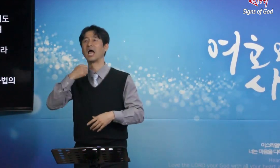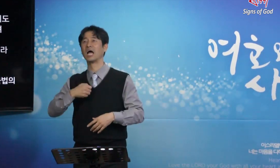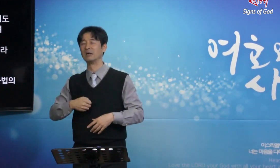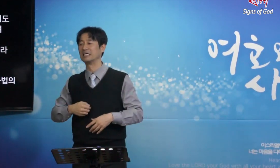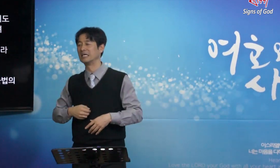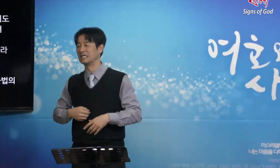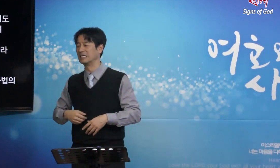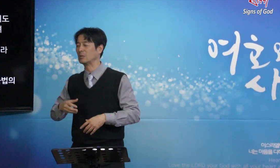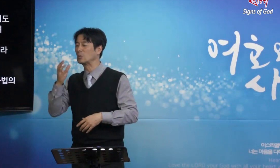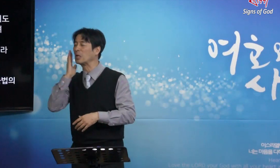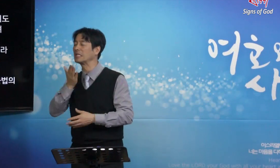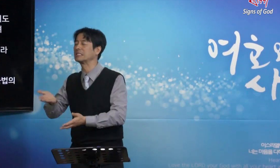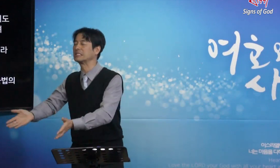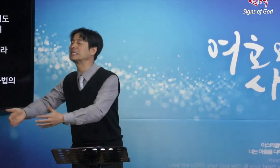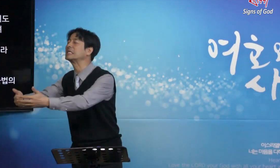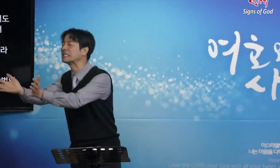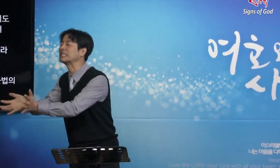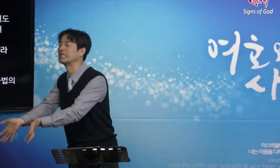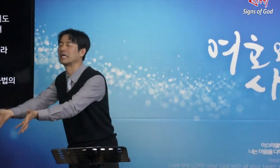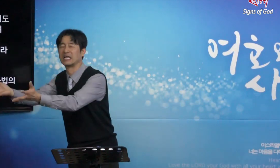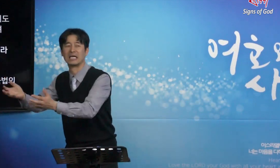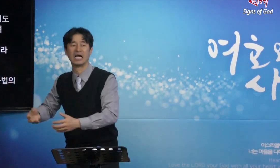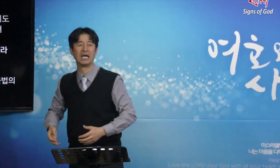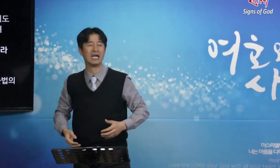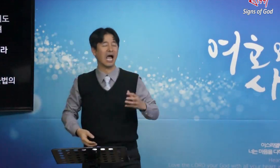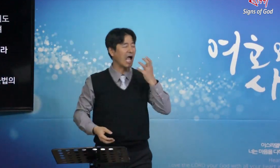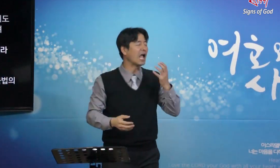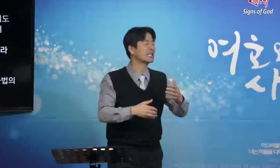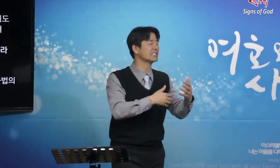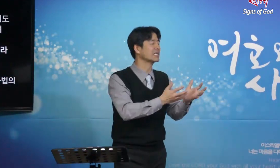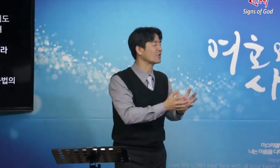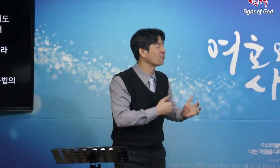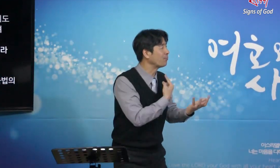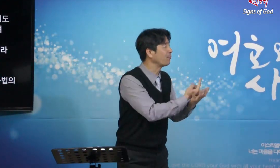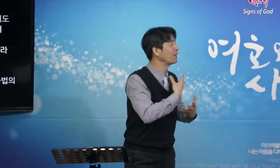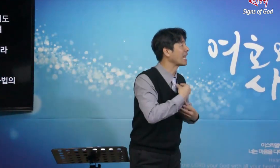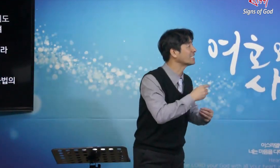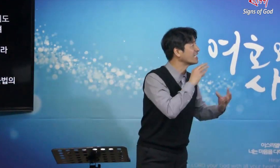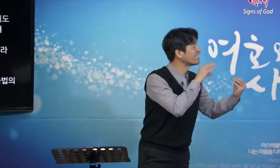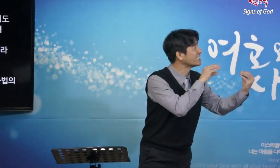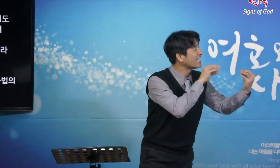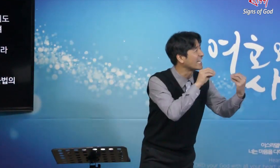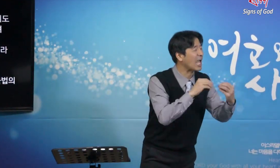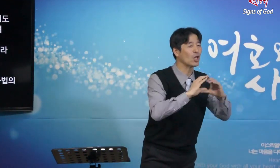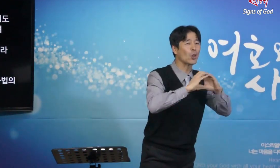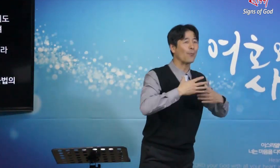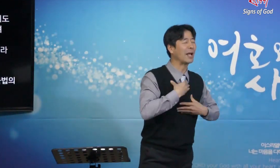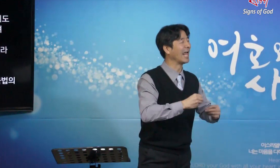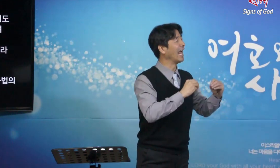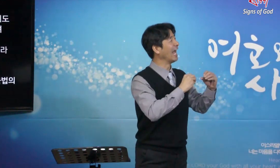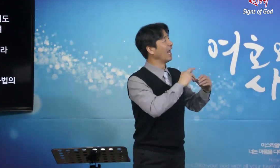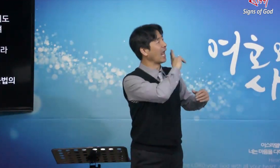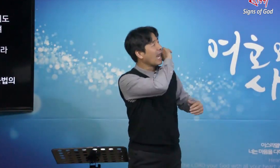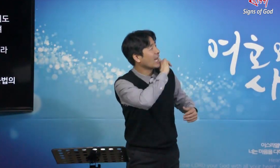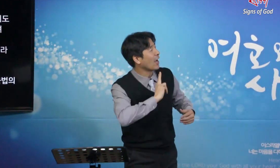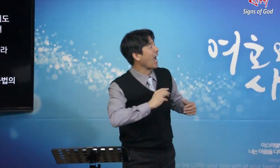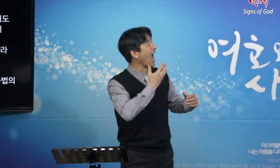예배 드릴 때 너무나도 조용한 그 예배의 분위기에 적응하지 못하고 청인과 함께하는